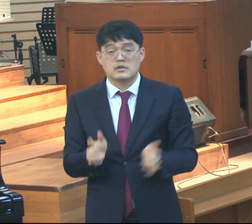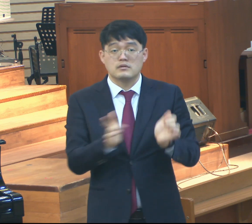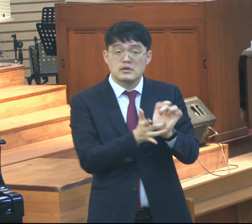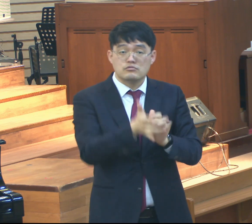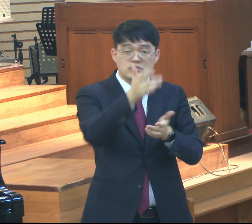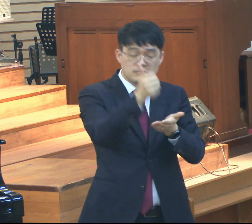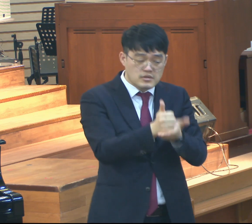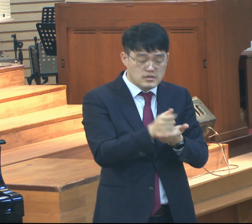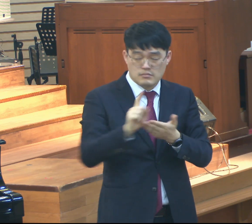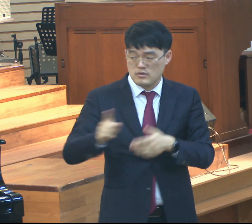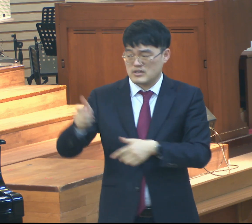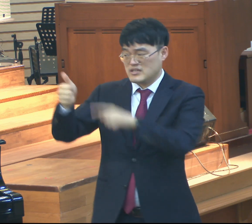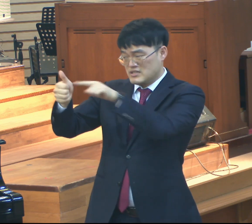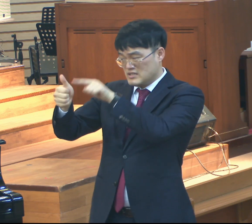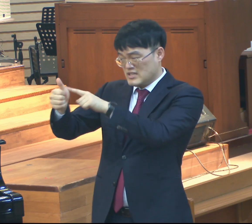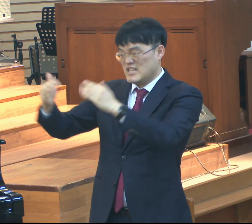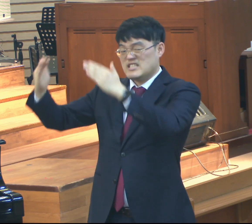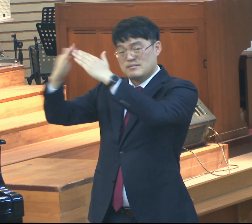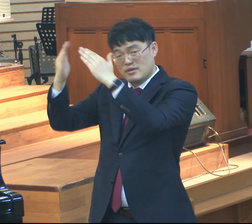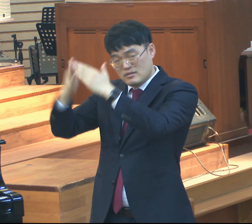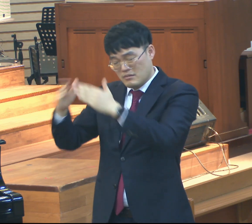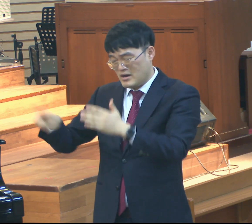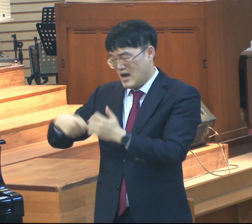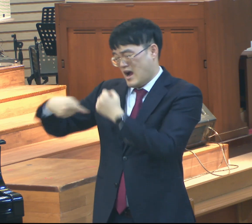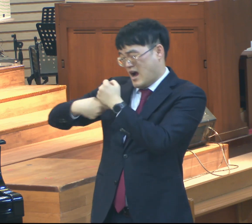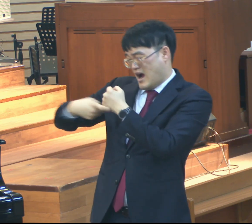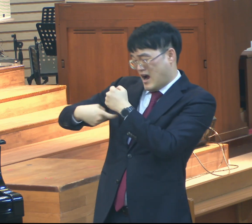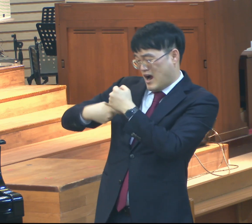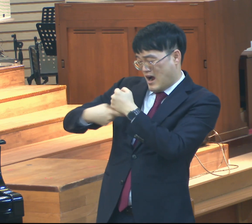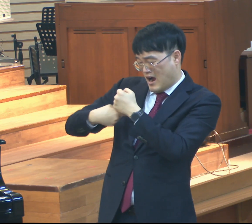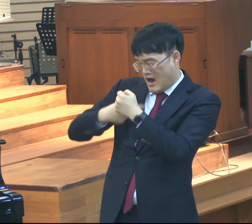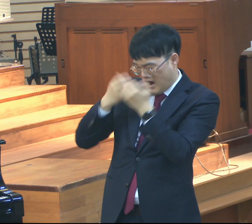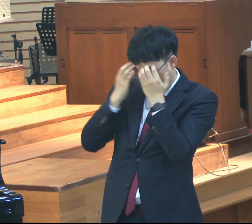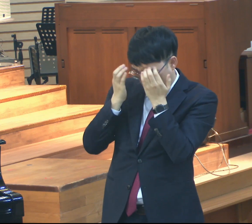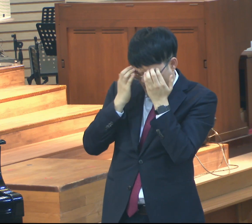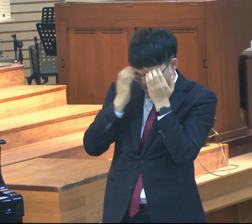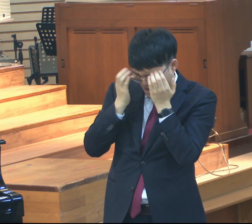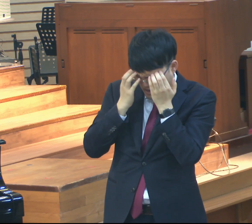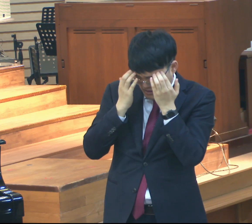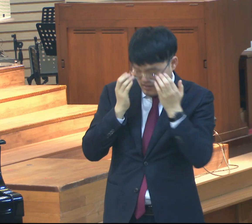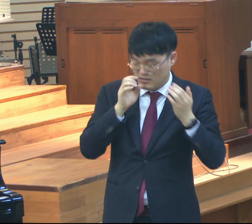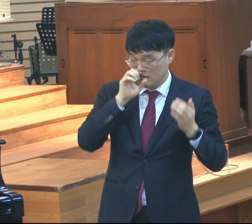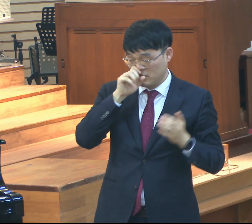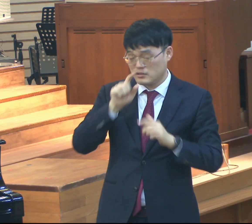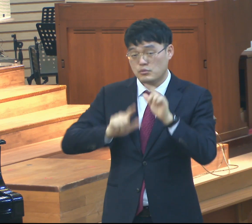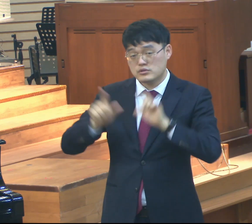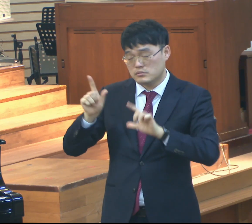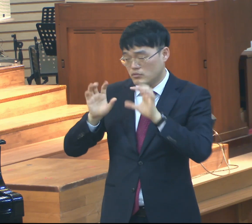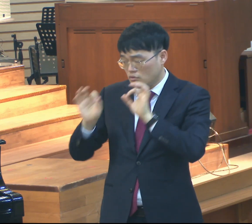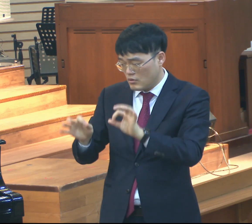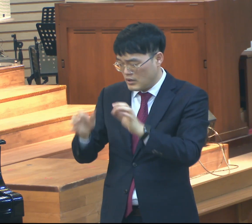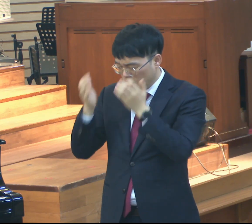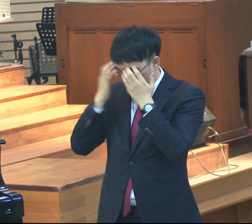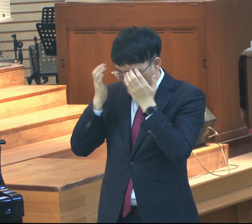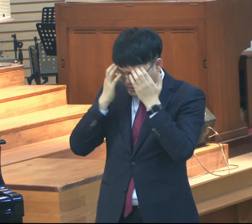권력자 안나스의 집에서 어떻게 신문을 받으셨는가? 그 시대에 고난받는 성도들은 이